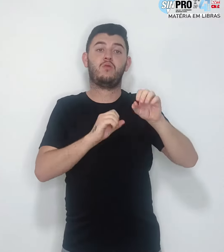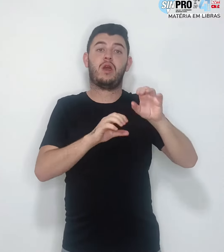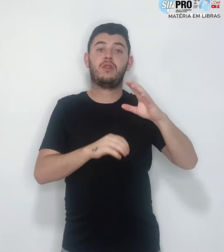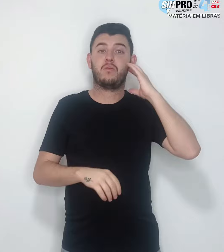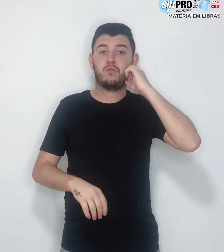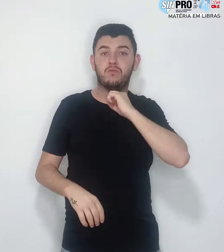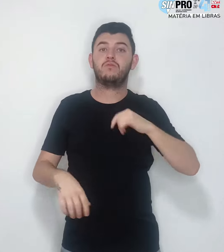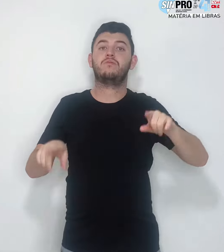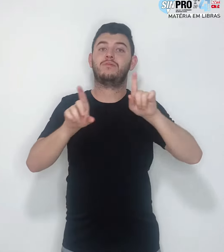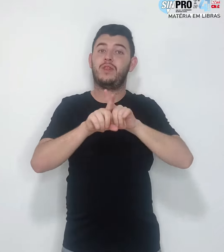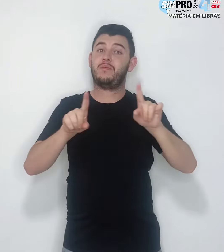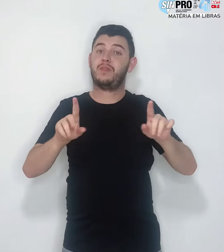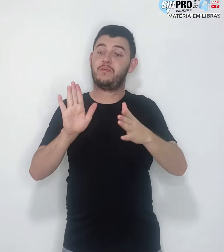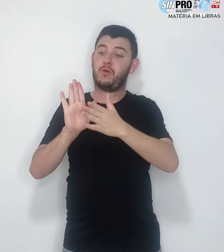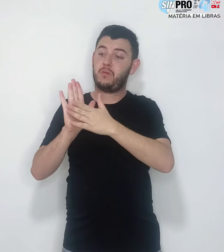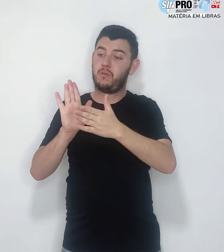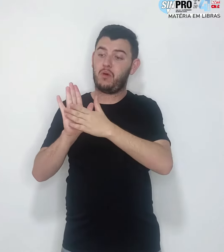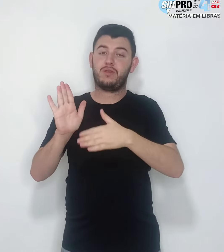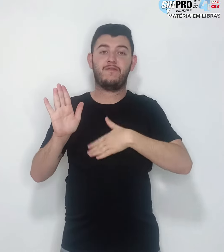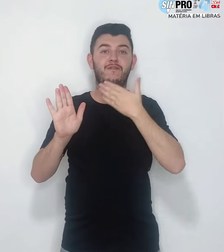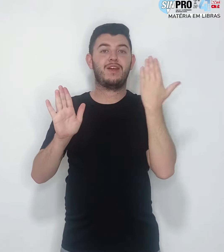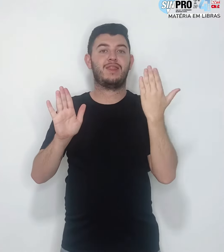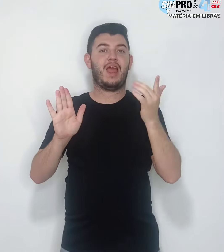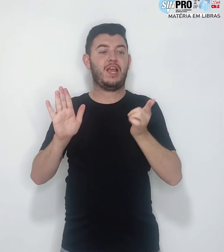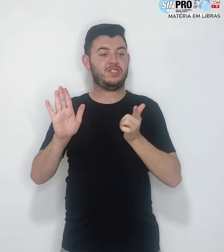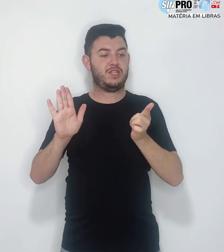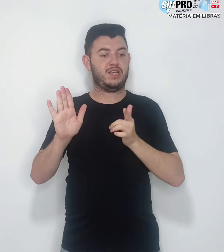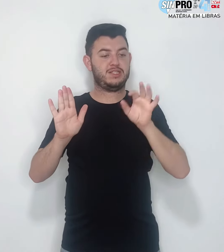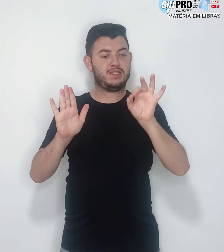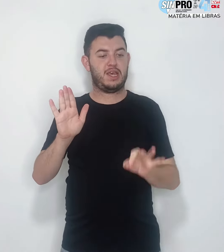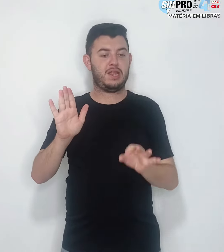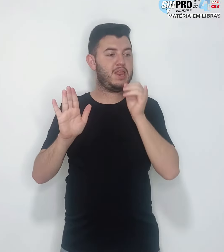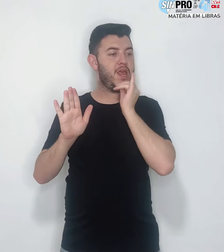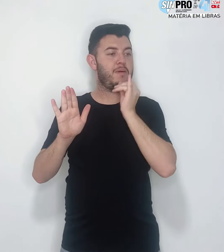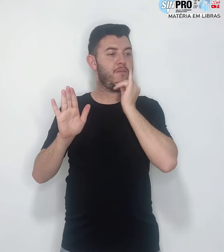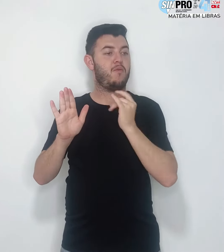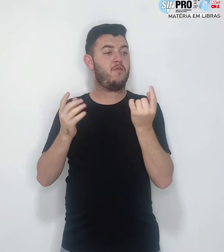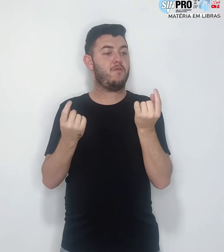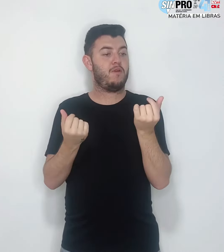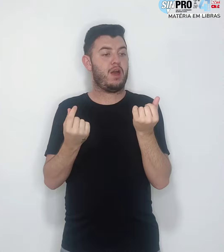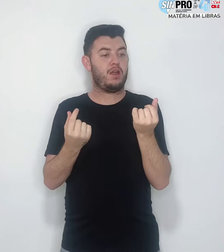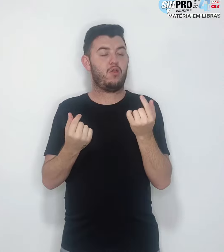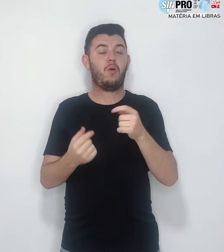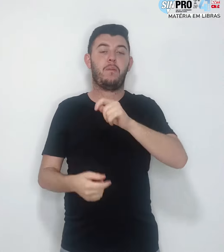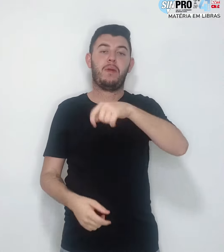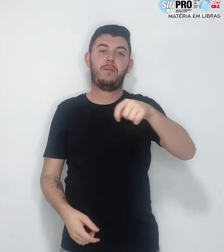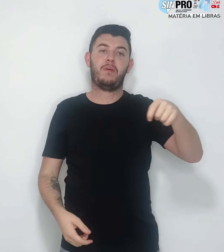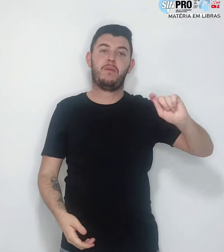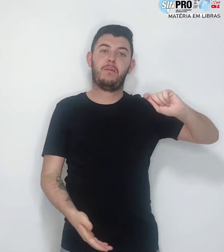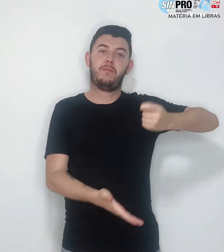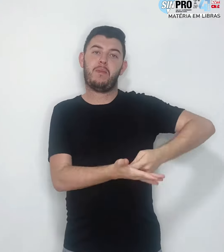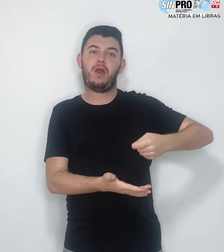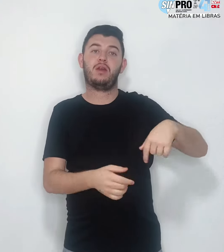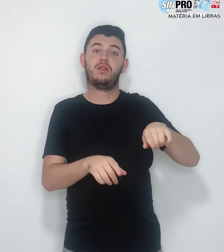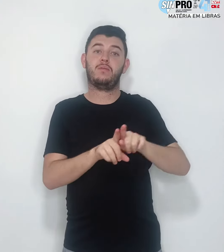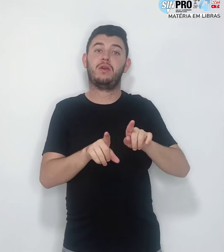proposta apresenta algumas vantagens, como o valor da mensalidade, baseado na renda bruta